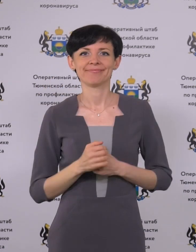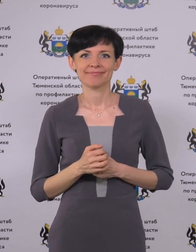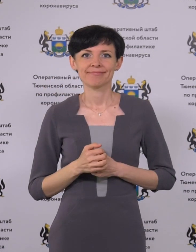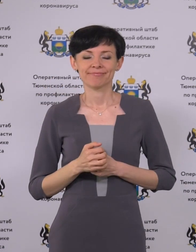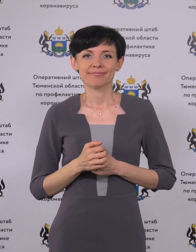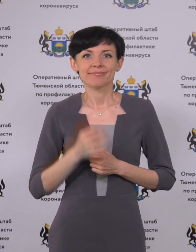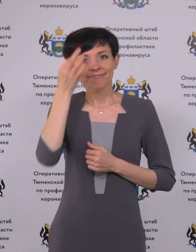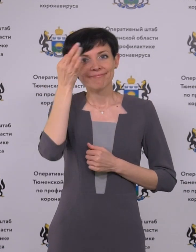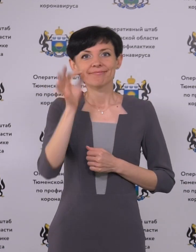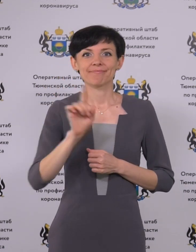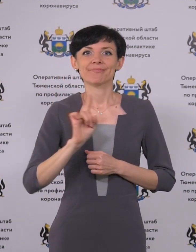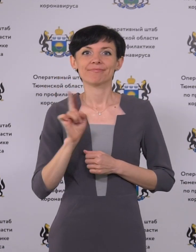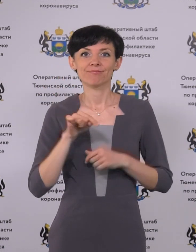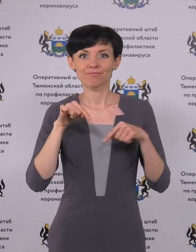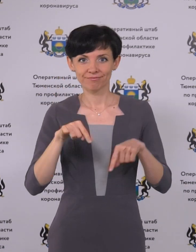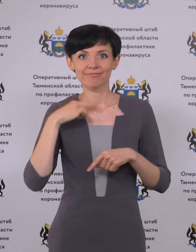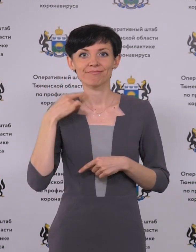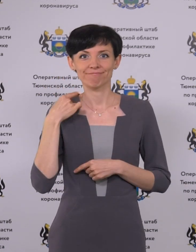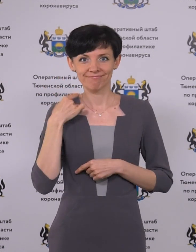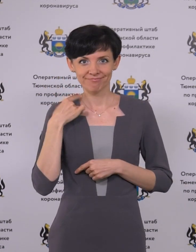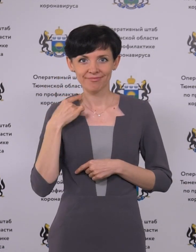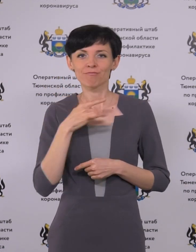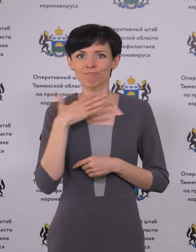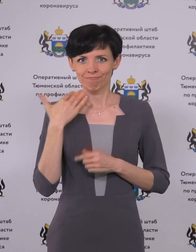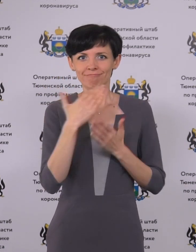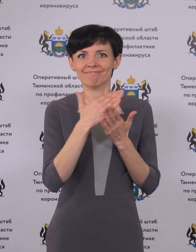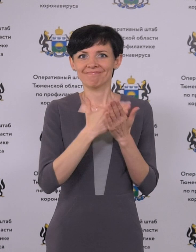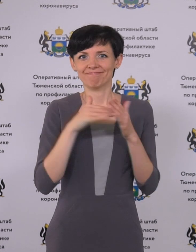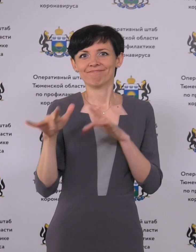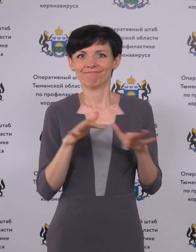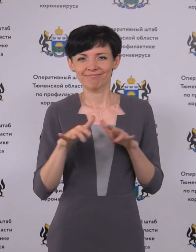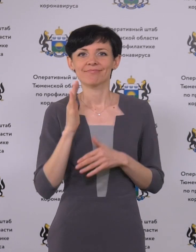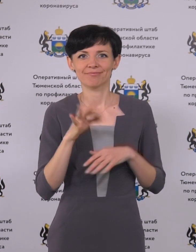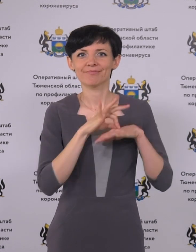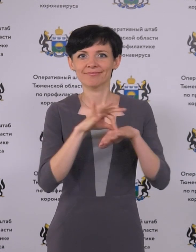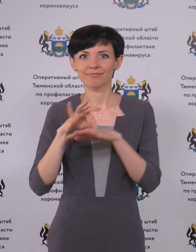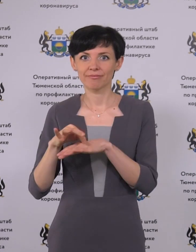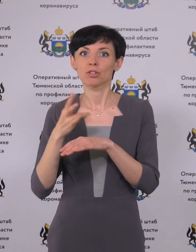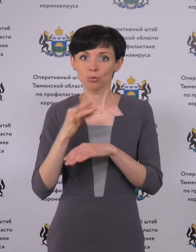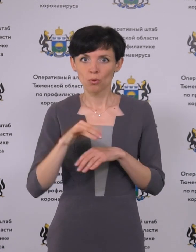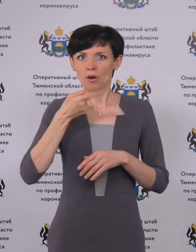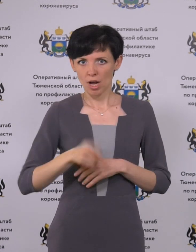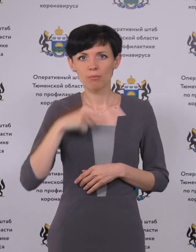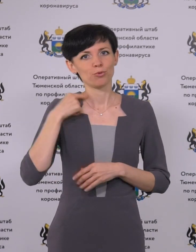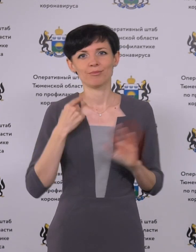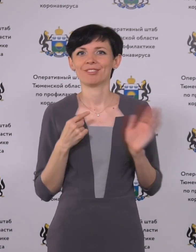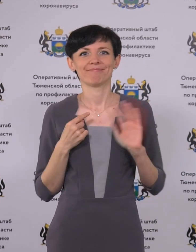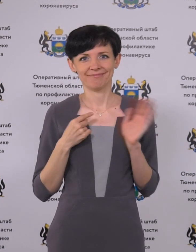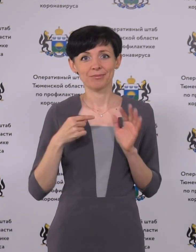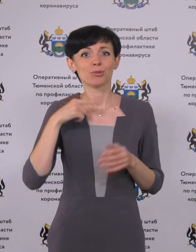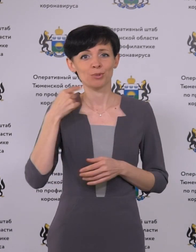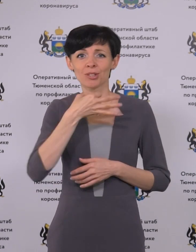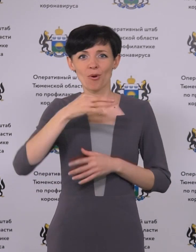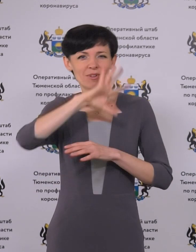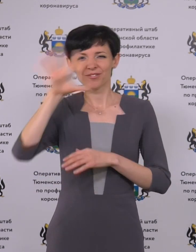не только в областной столице хотя здесь их запланировано около 40 но и по всей тюменской области и где бы вы ни жили